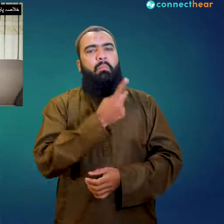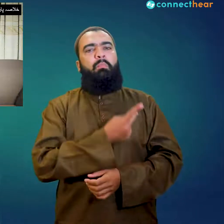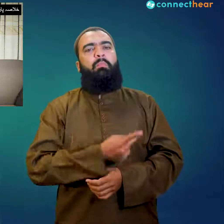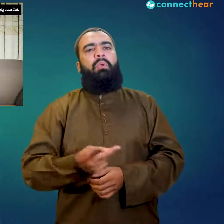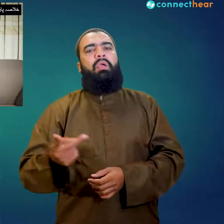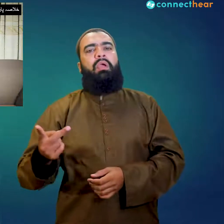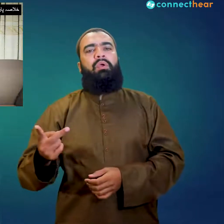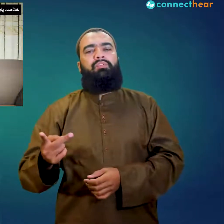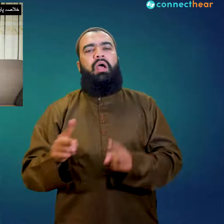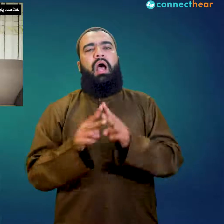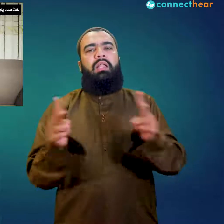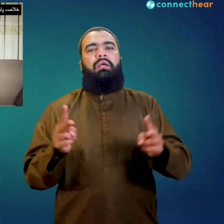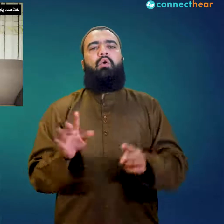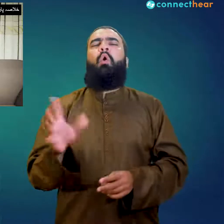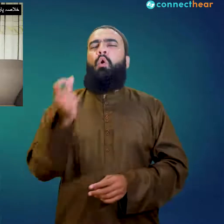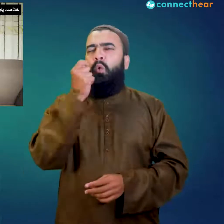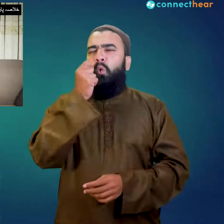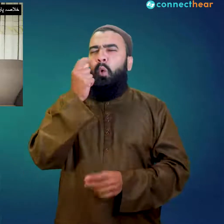اس لیے